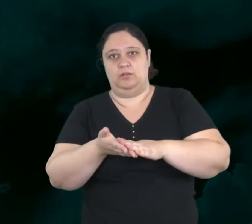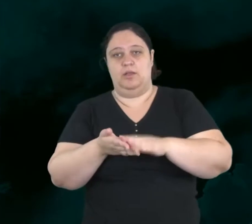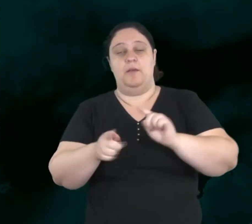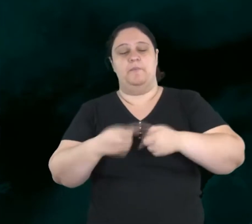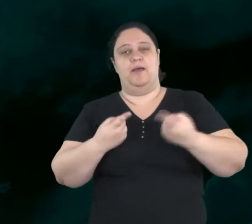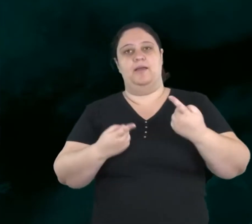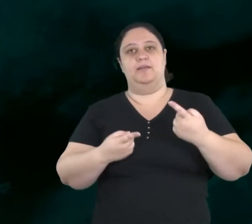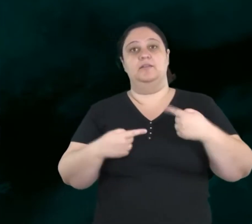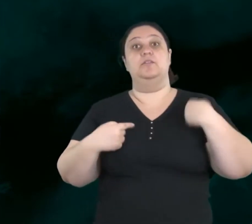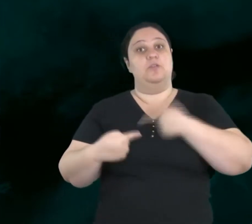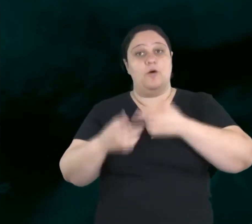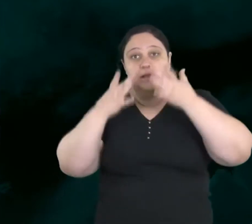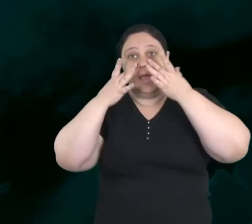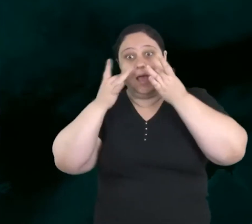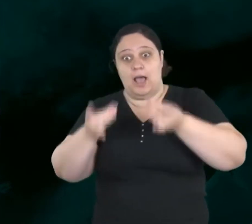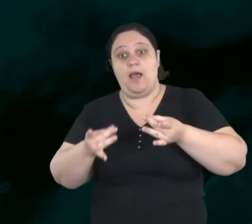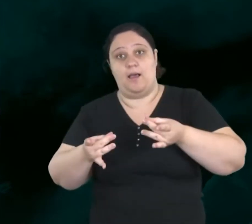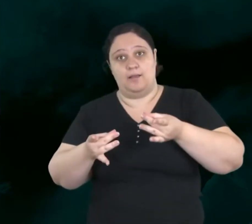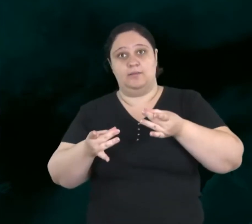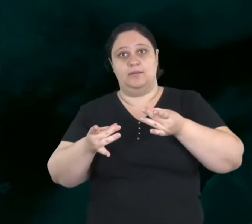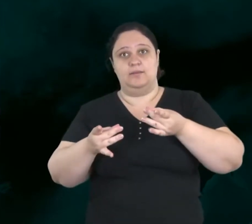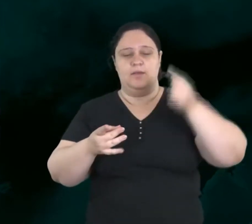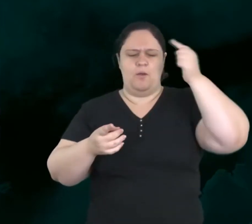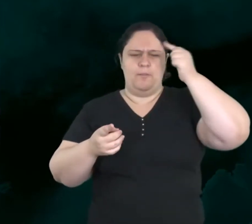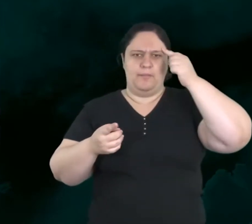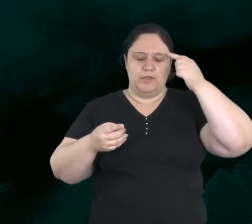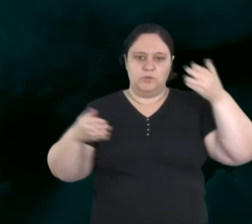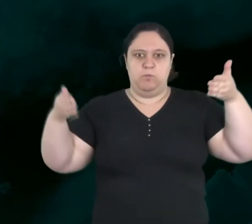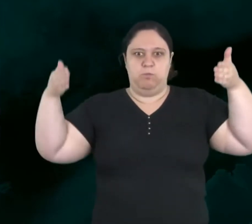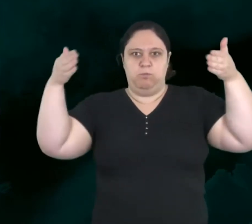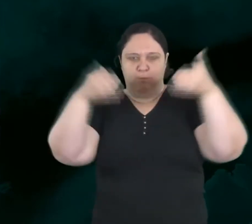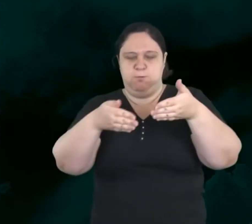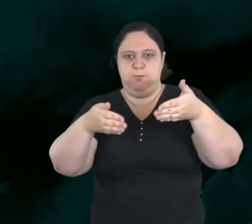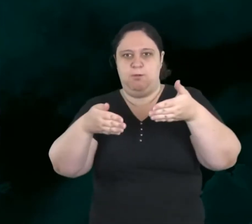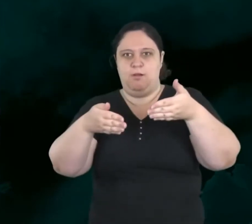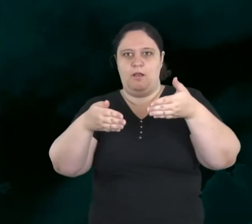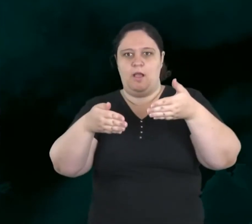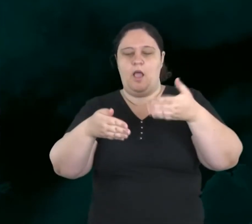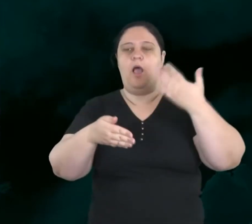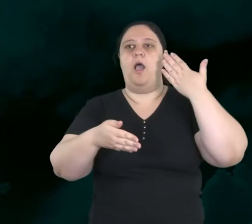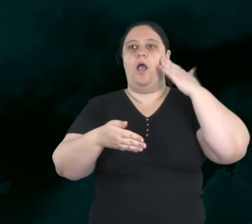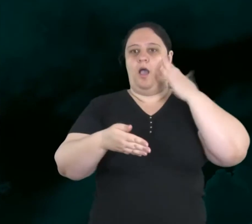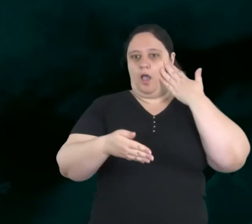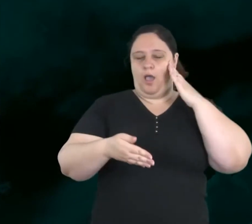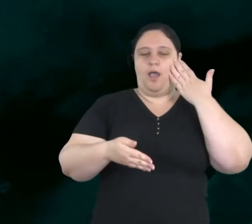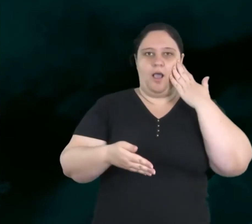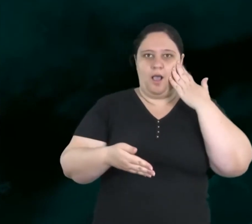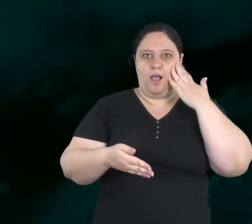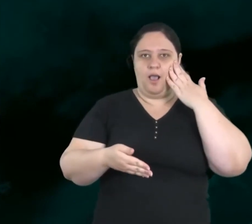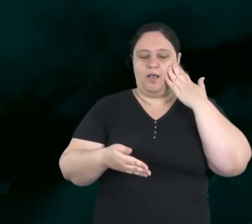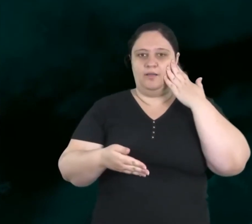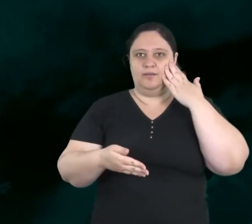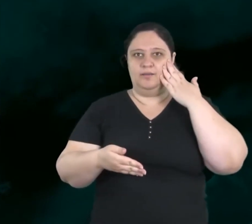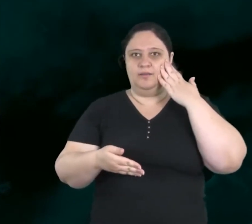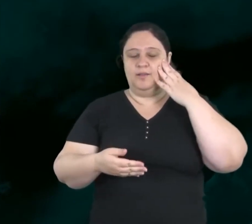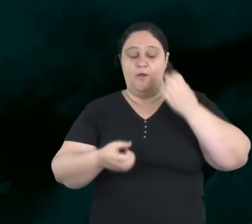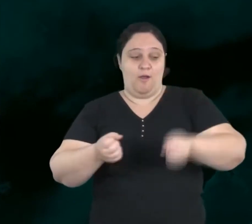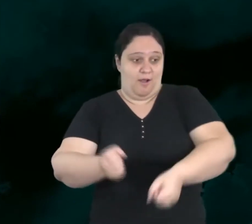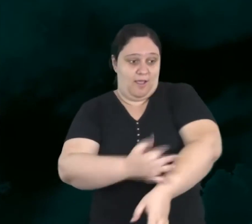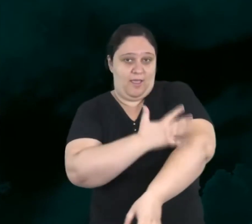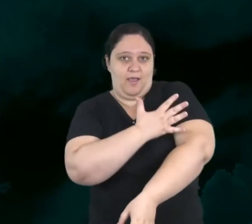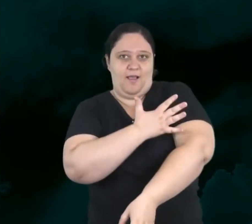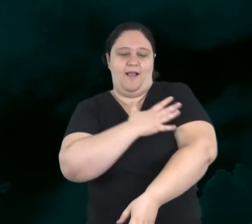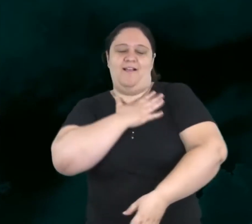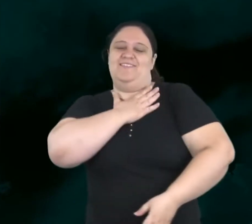mente se concentrou em ouvir, e a nossa emoção, né, foi tocada, gostou dessa